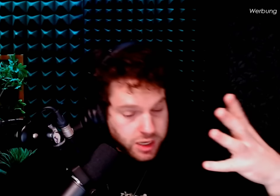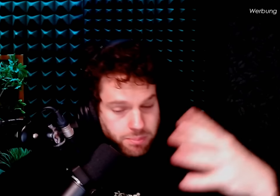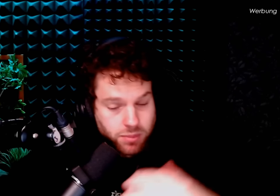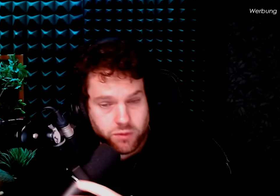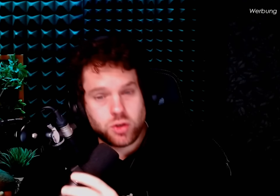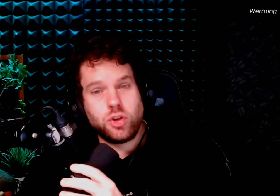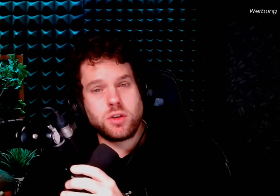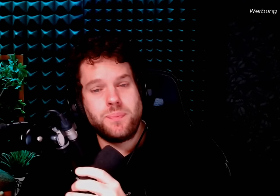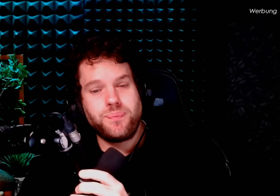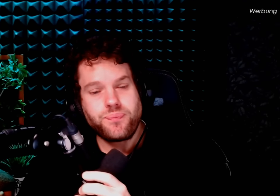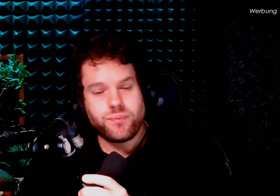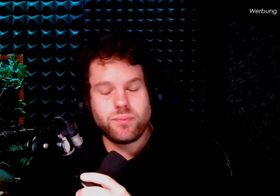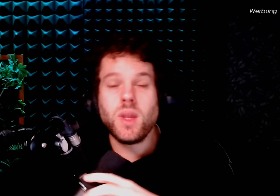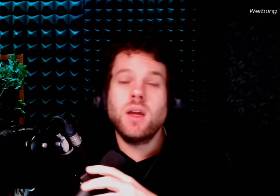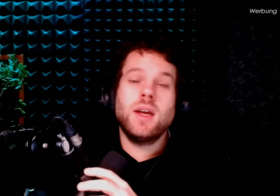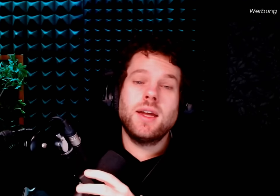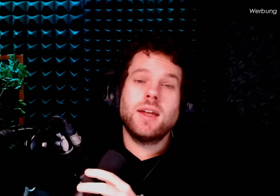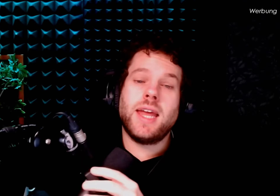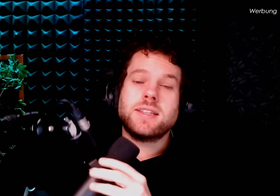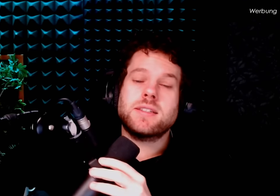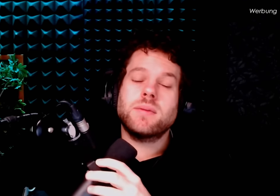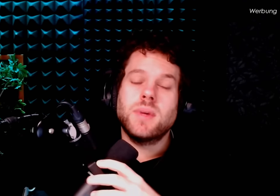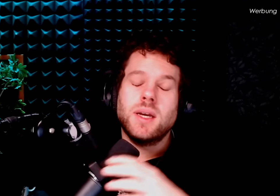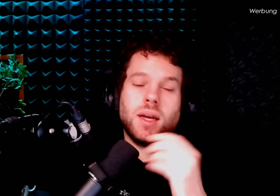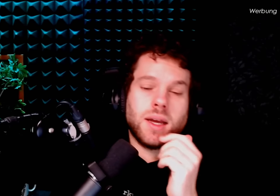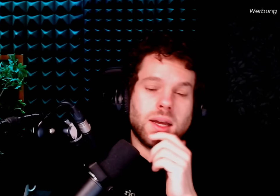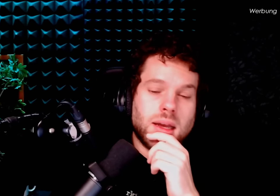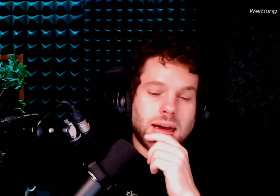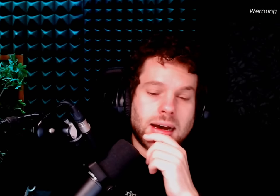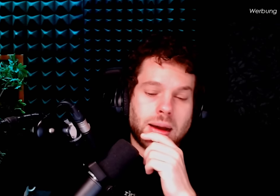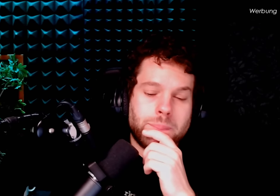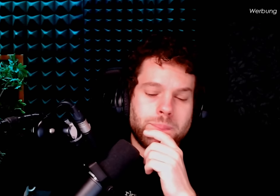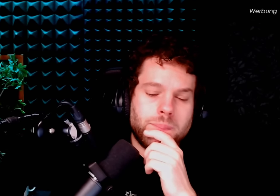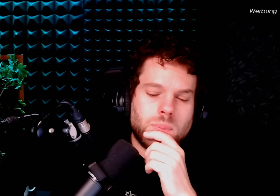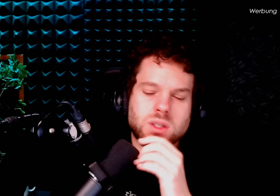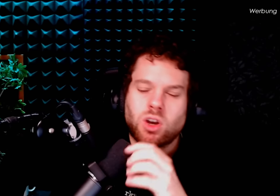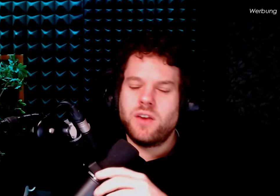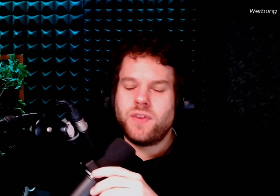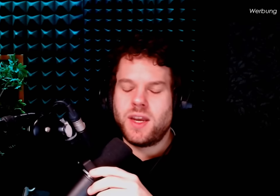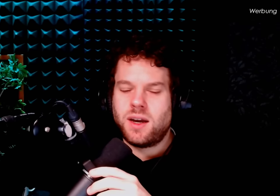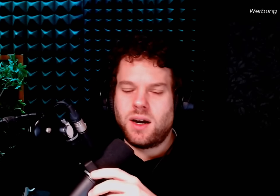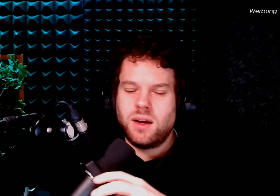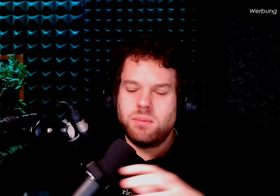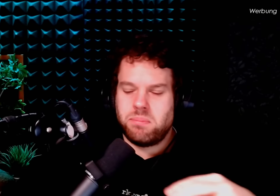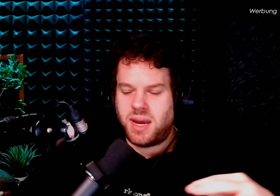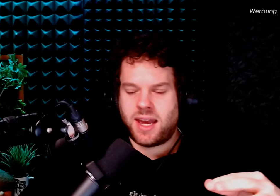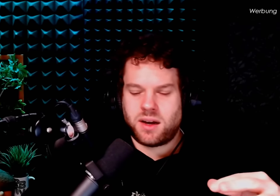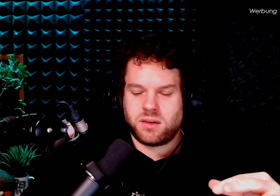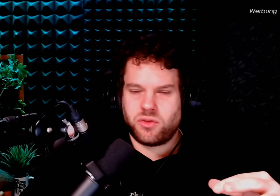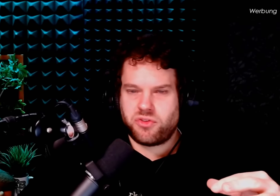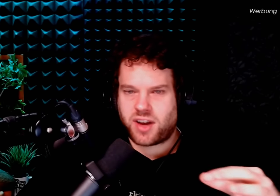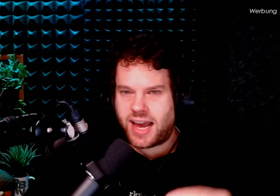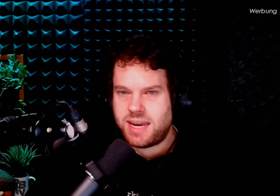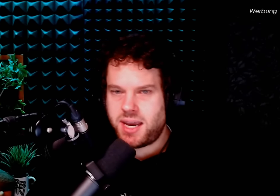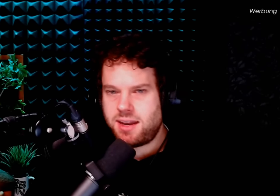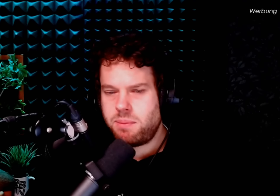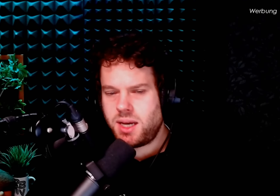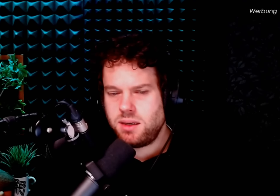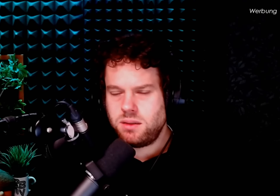alles klar. Machen wir. Tschüss. Next. Sollen wir mehr Freibäder machen